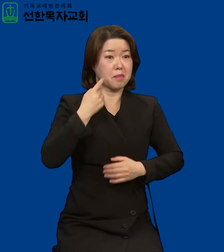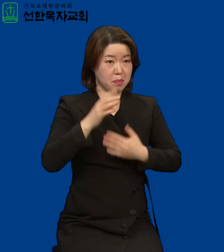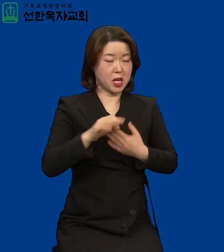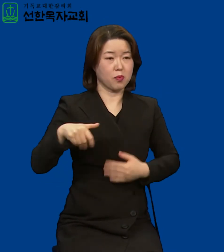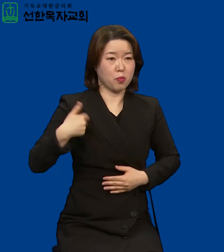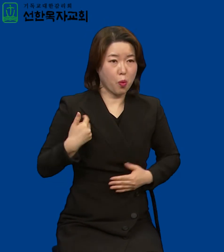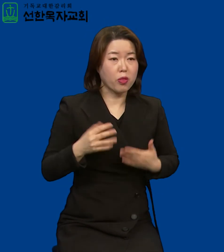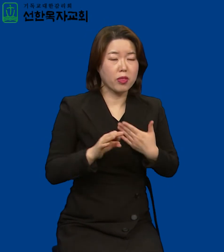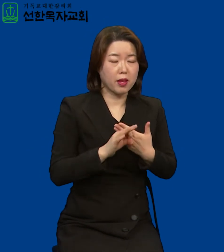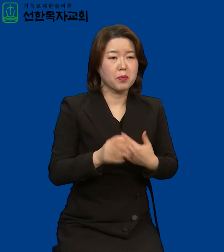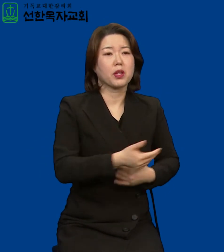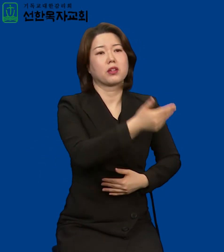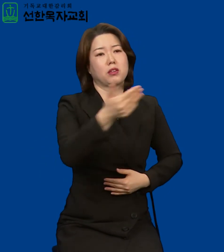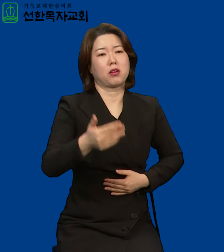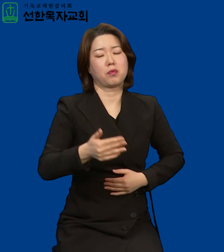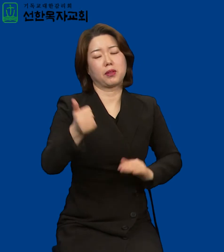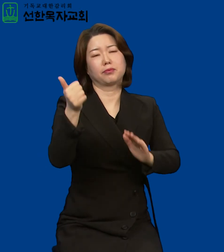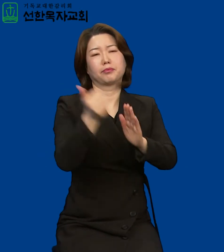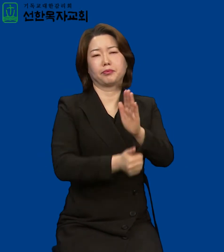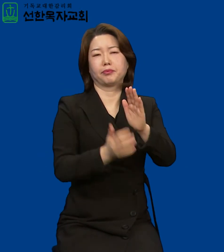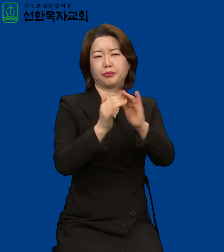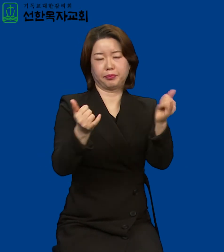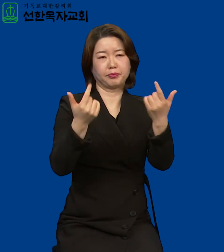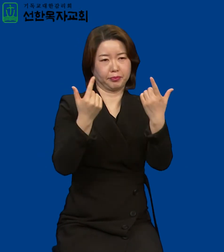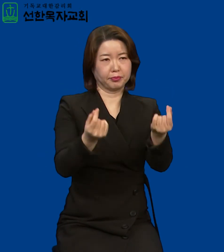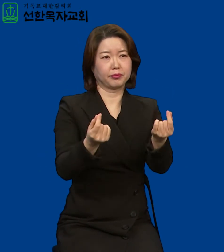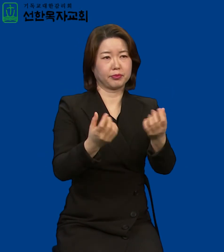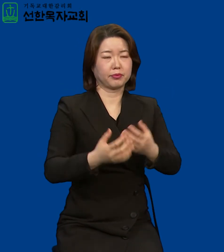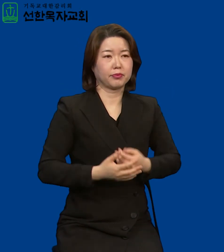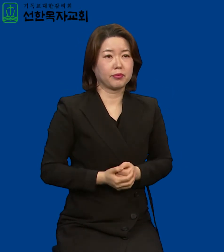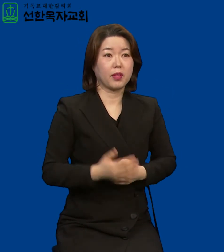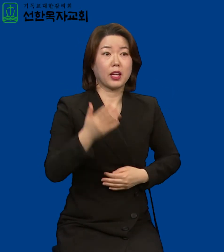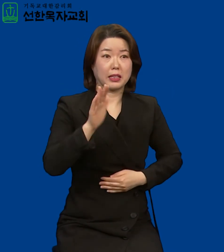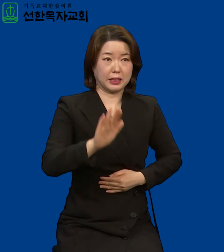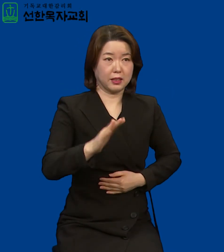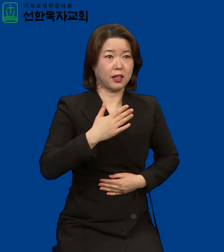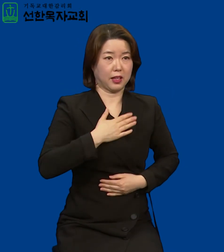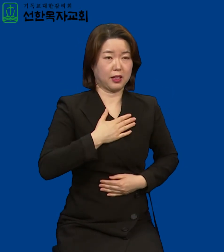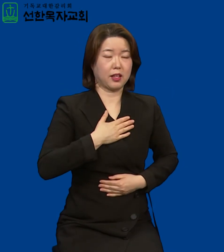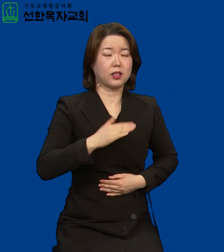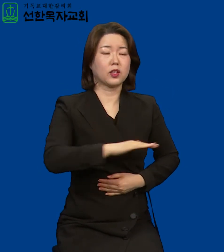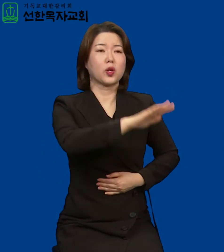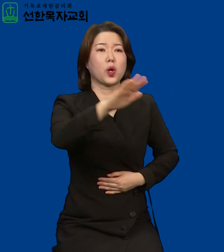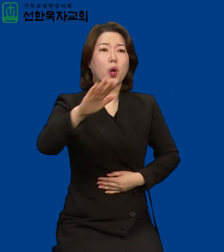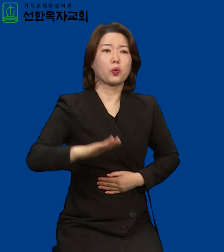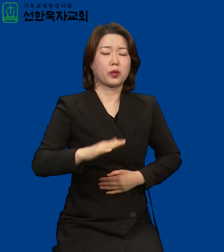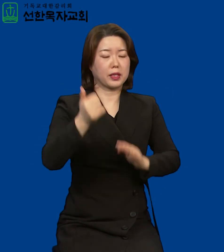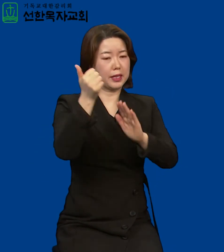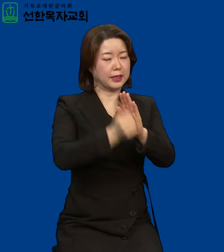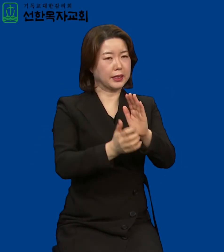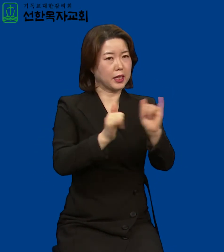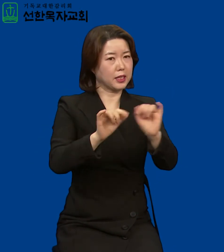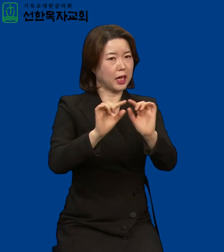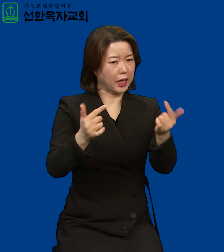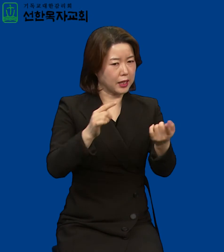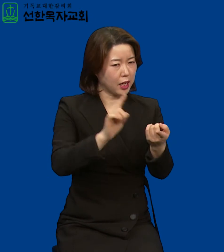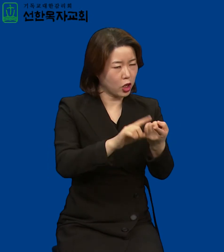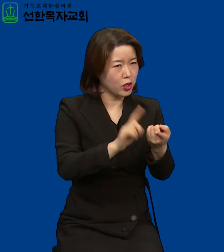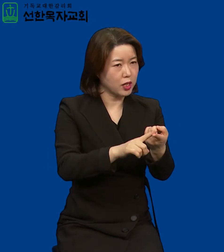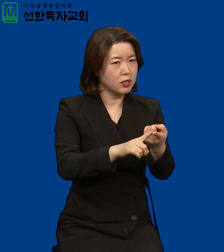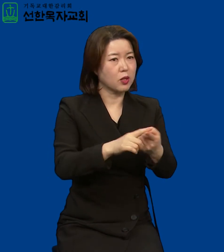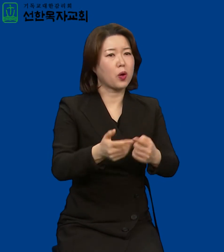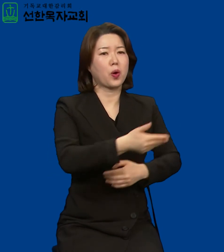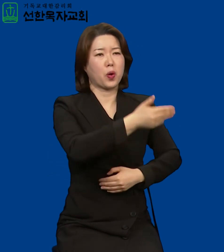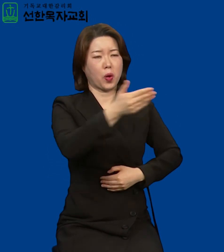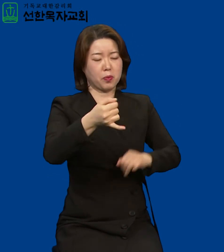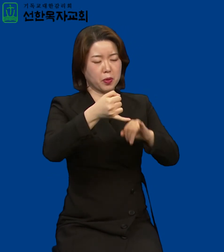모른다면 여러분은 실격자입니다. 그러나 나는 우리가 실격자가 아니라는 것을